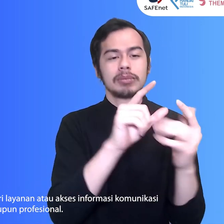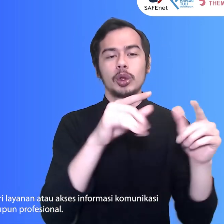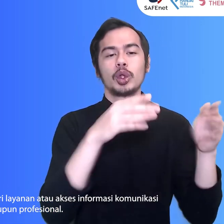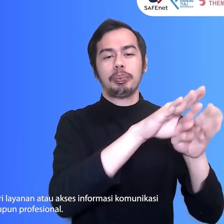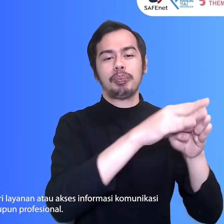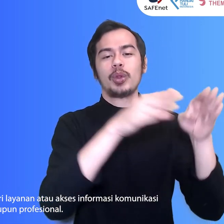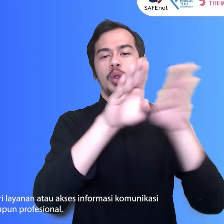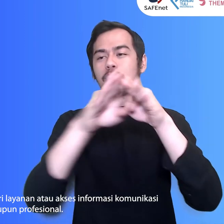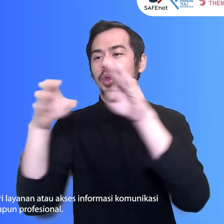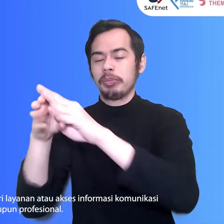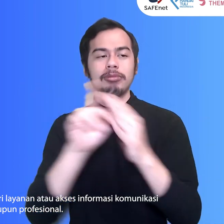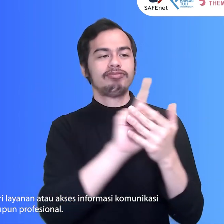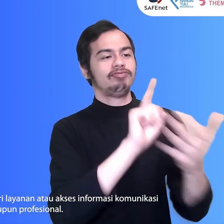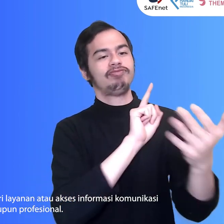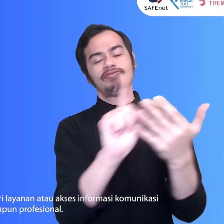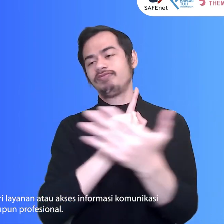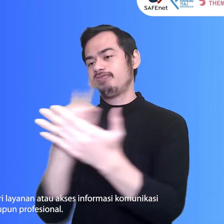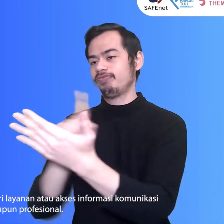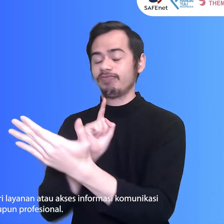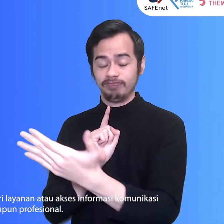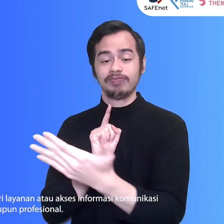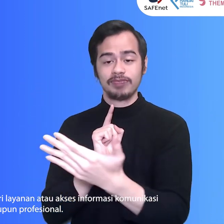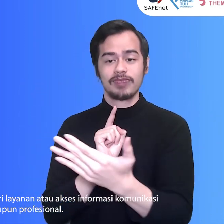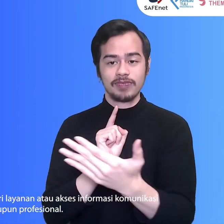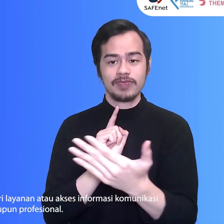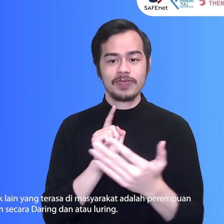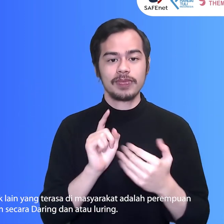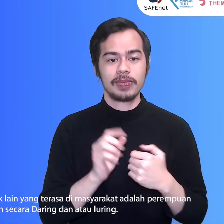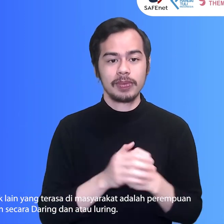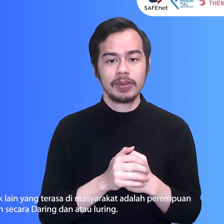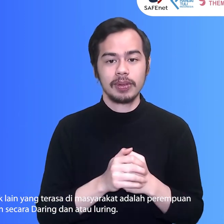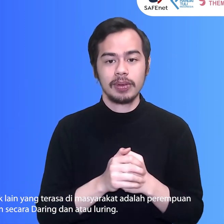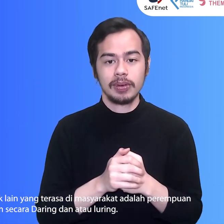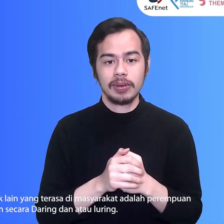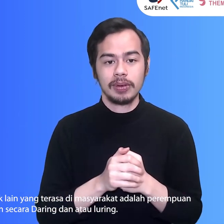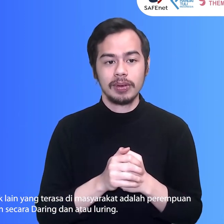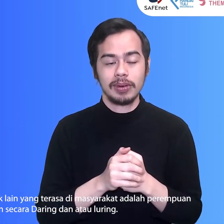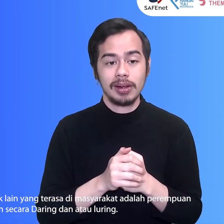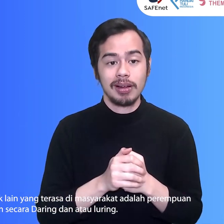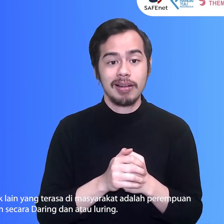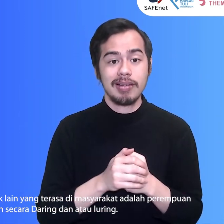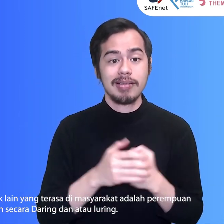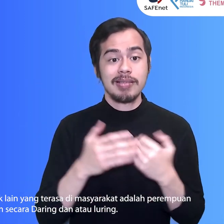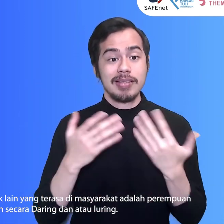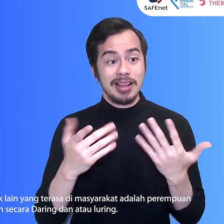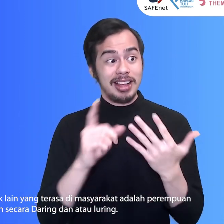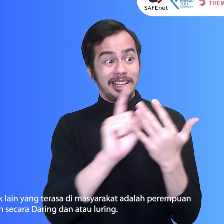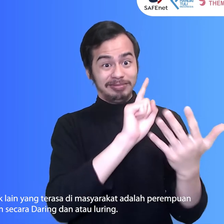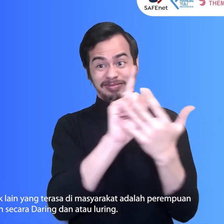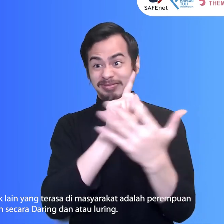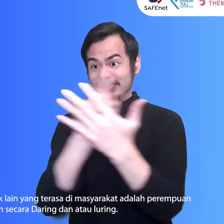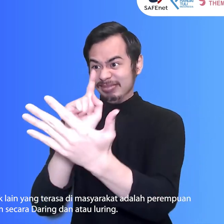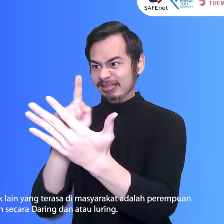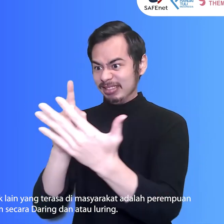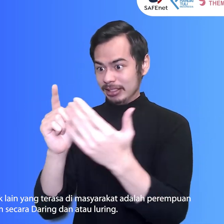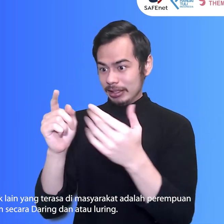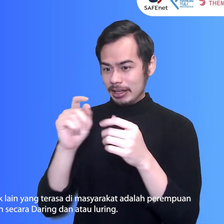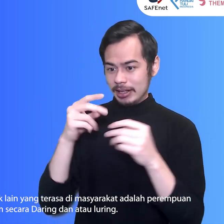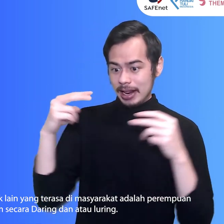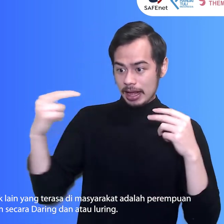luring korban atau penyintas pun mengalami kehilangan kepercayaan terhadap keamanan teknologi digital sehingga mereka